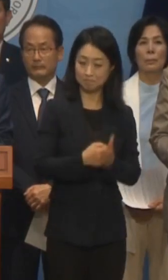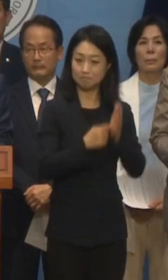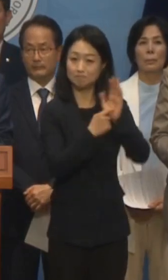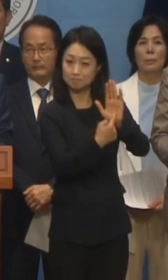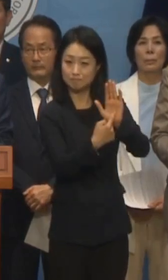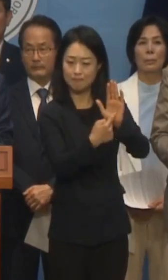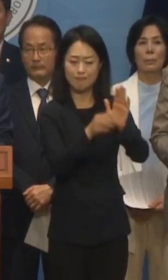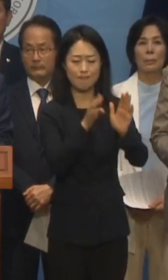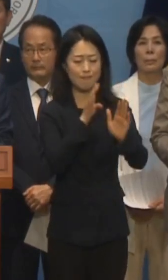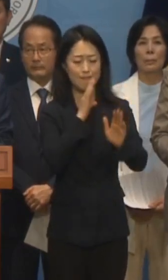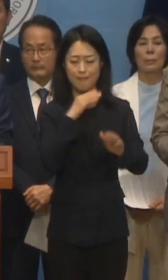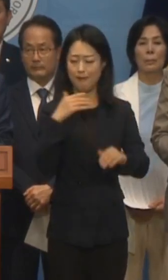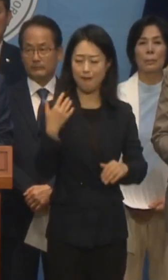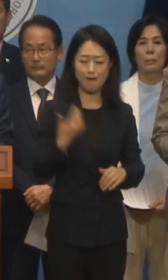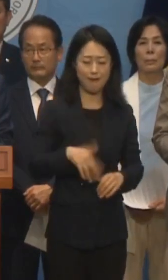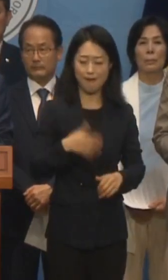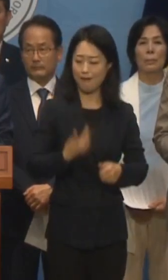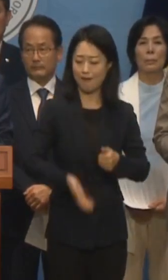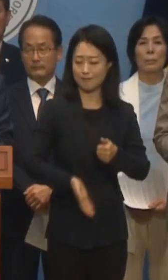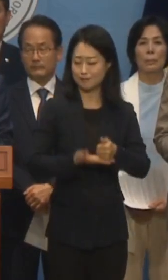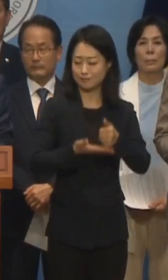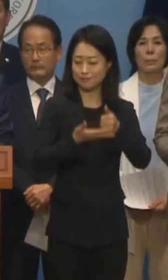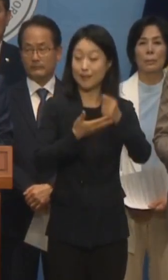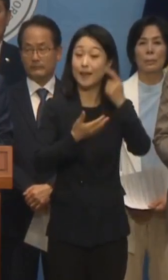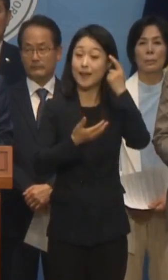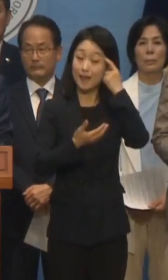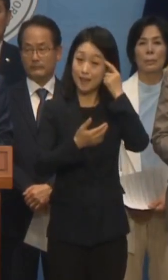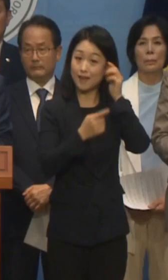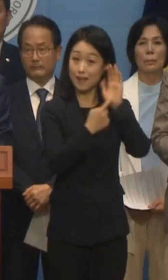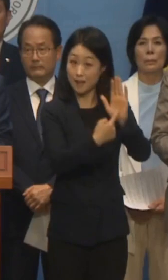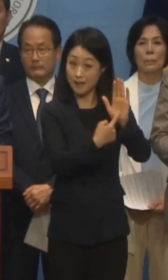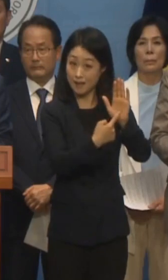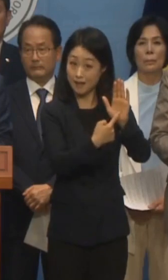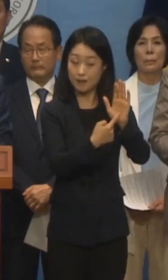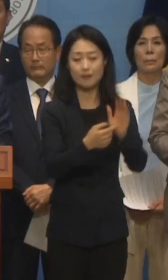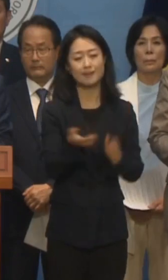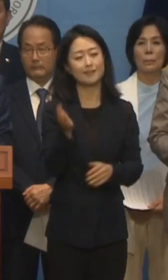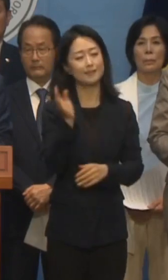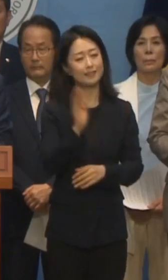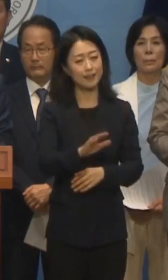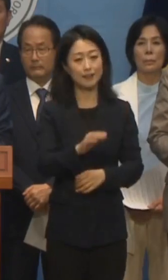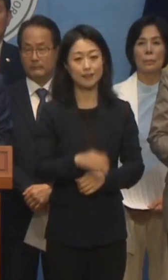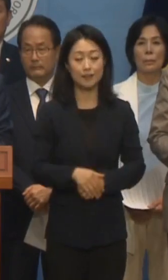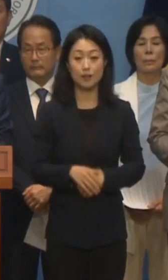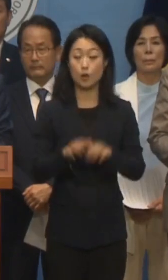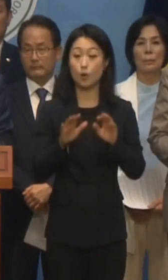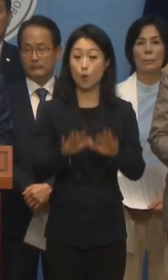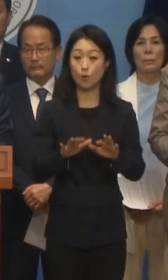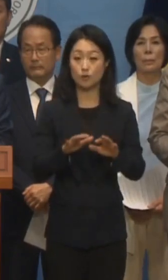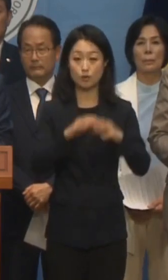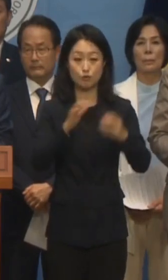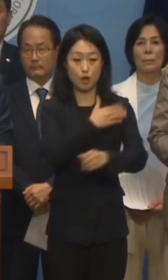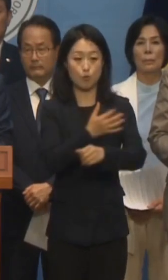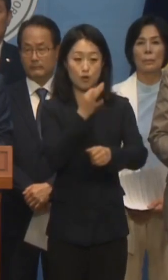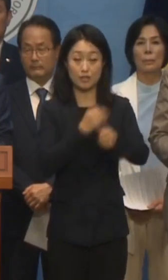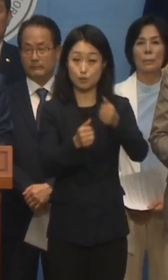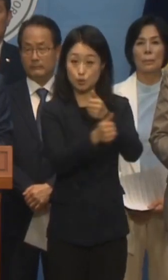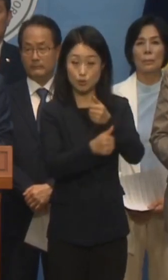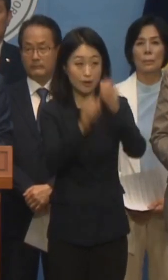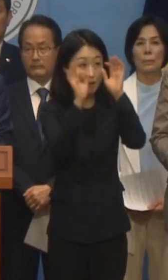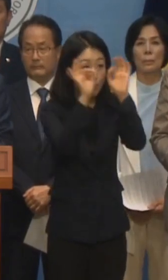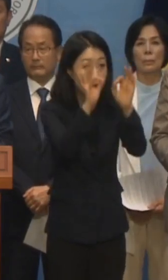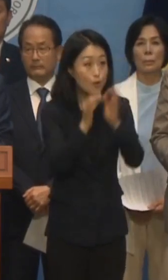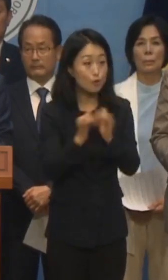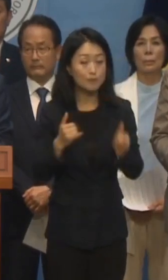결단이었고 획기적인 행동이었다고 생각할지 모르겠습니다. 하지만 오늘의 권익위를 보고 있을 수많은